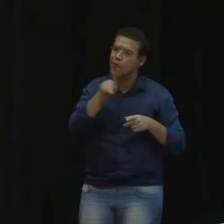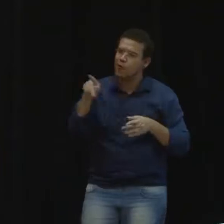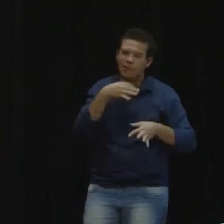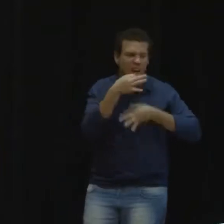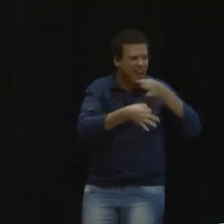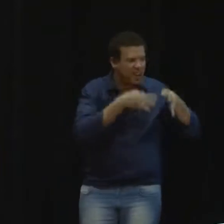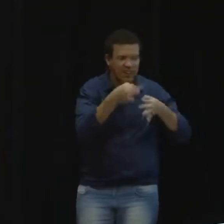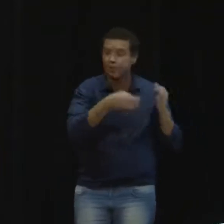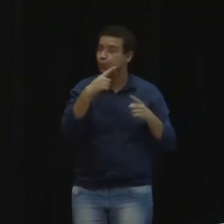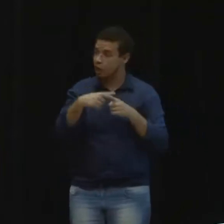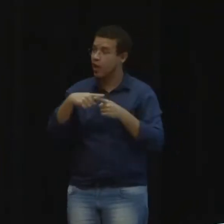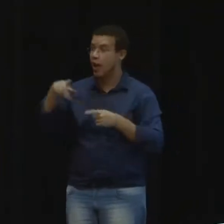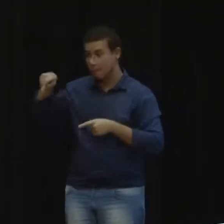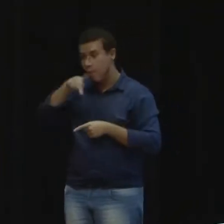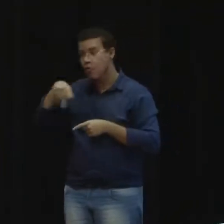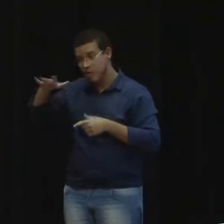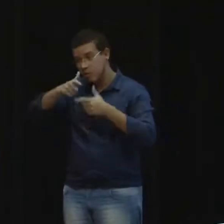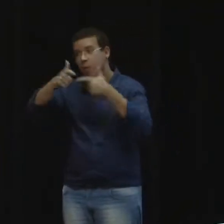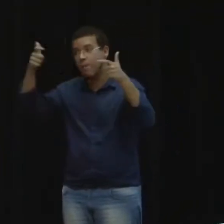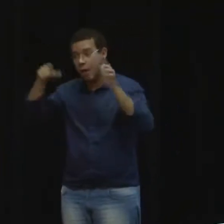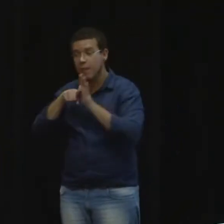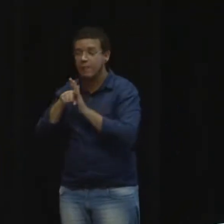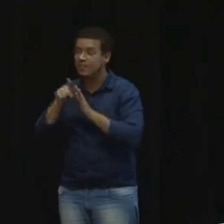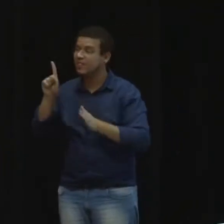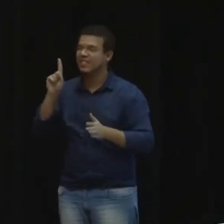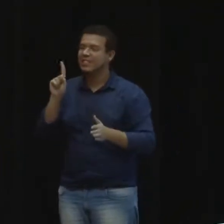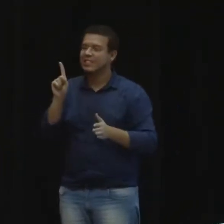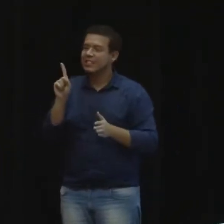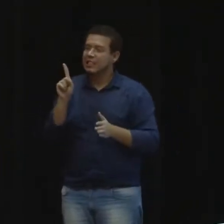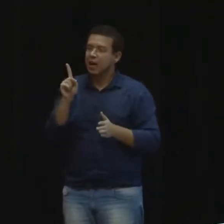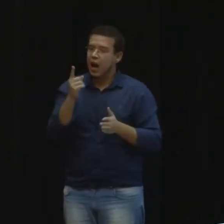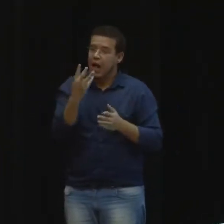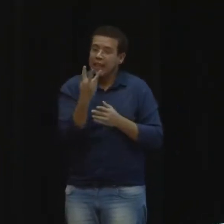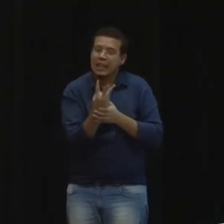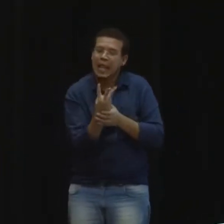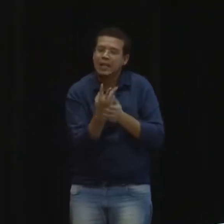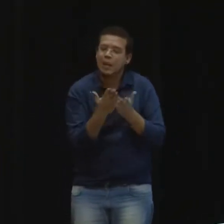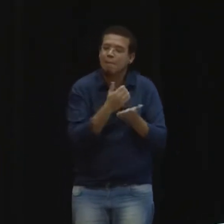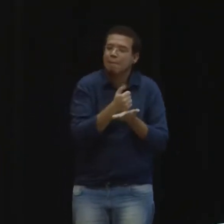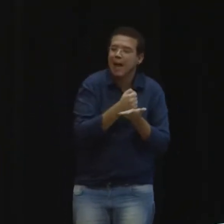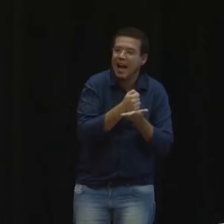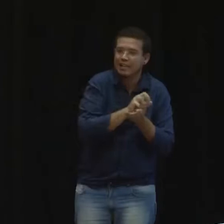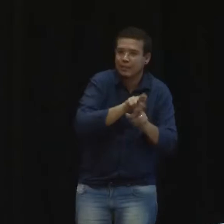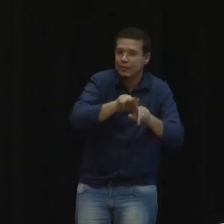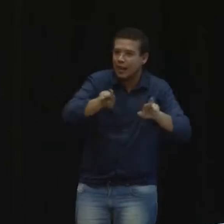discussão muito grande, alguns professores fizeram críticas, porque a maioria das pesquisas